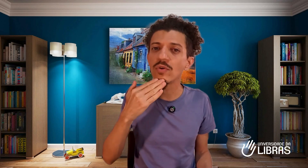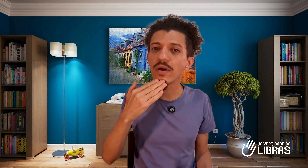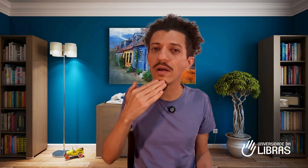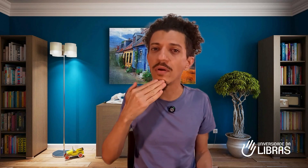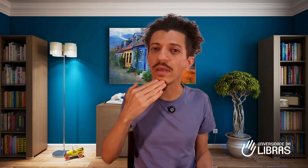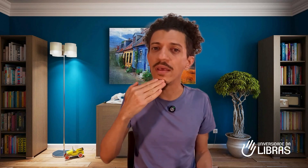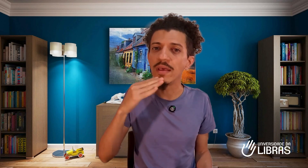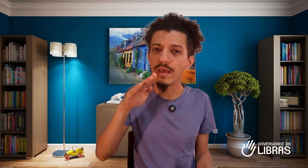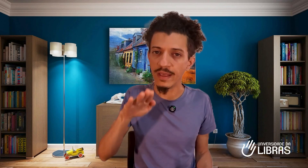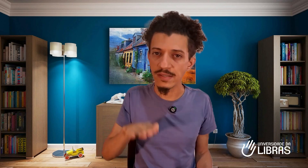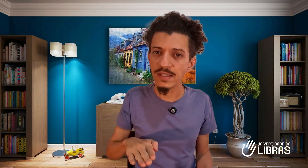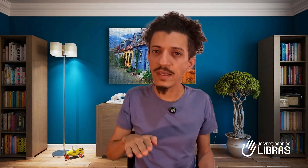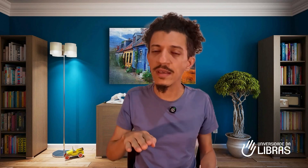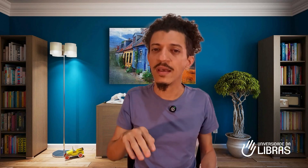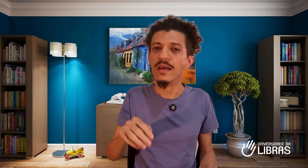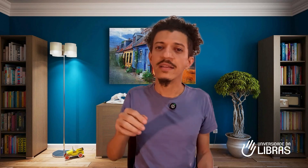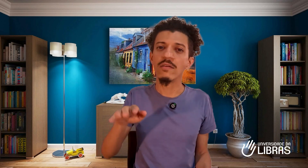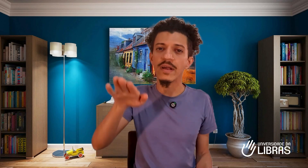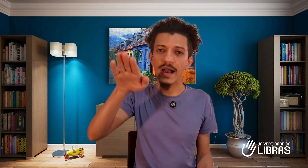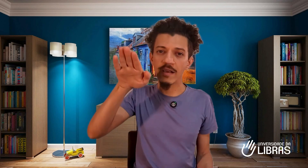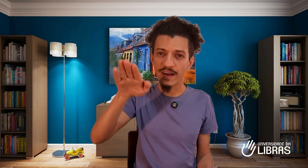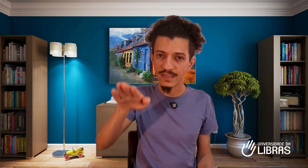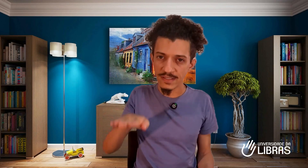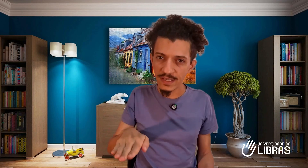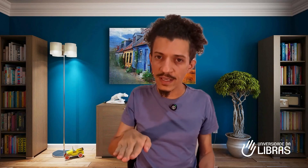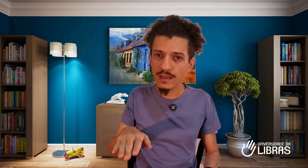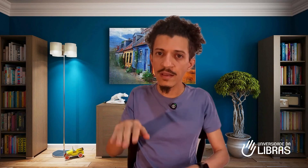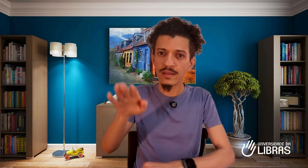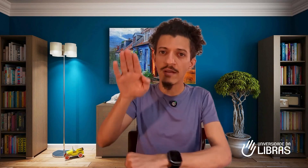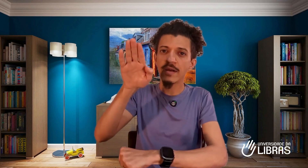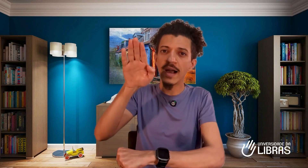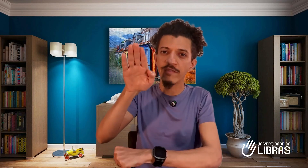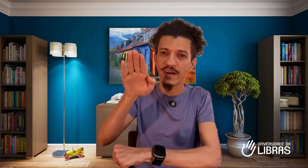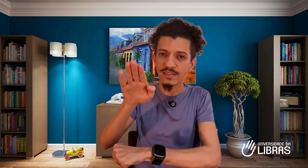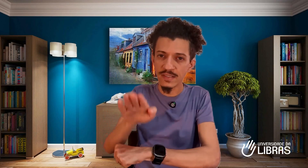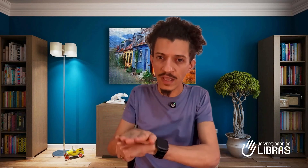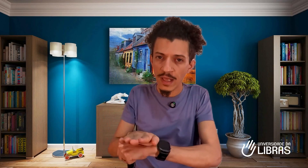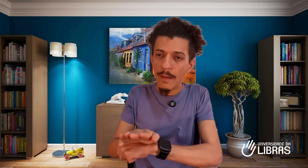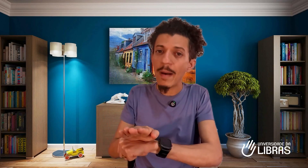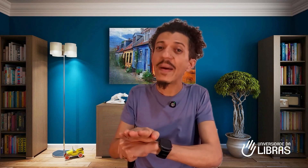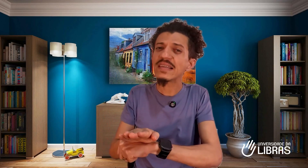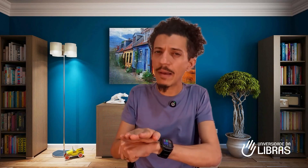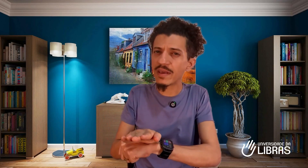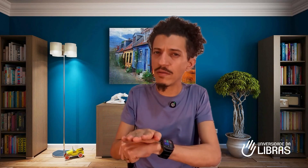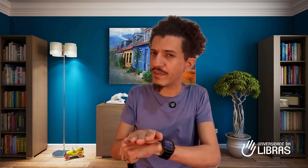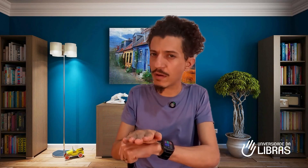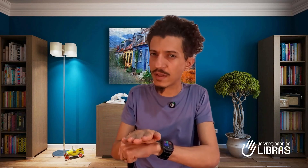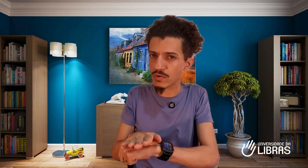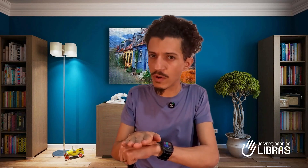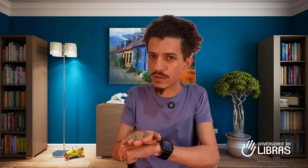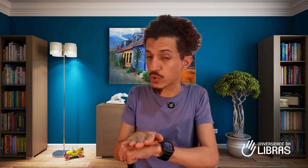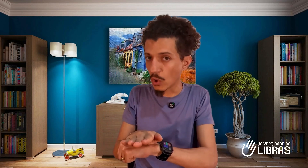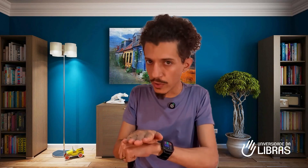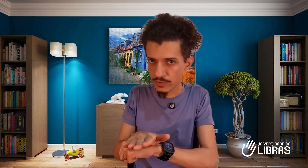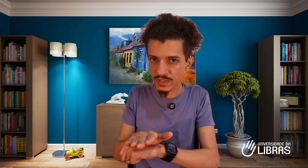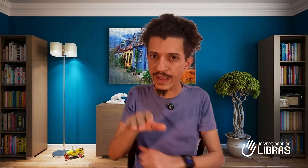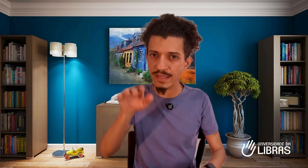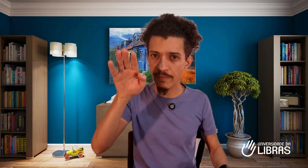tocando aqui e assim. Tem lugar que faz assim, tem lugar que faz assim. Mas percebe que no final das contas todos têm essa